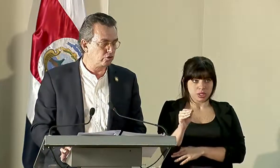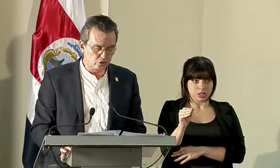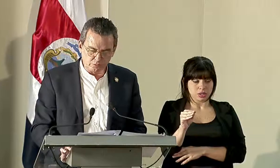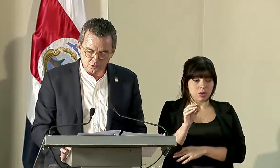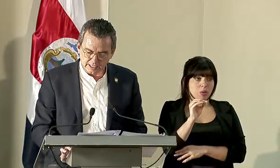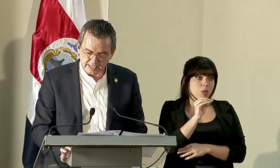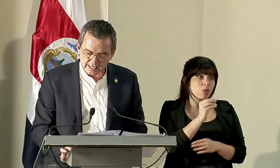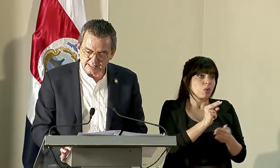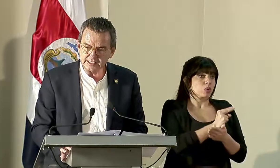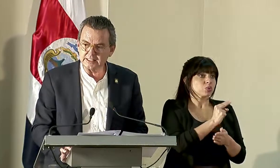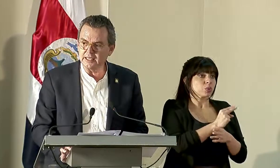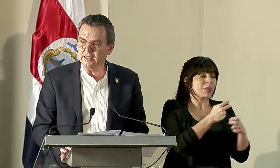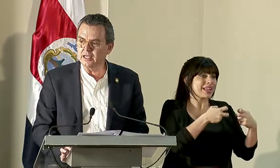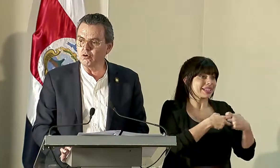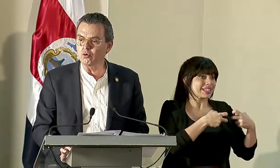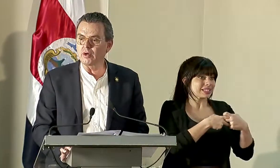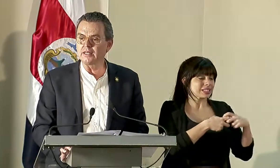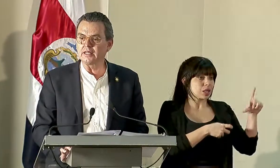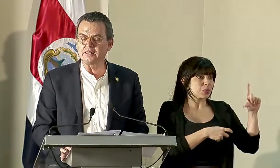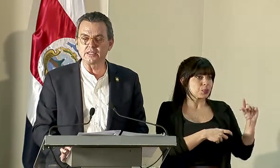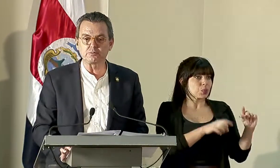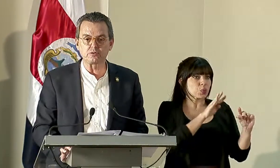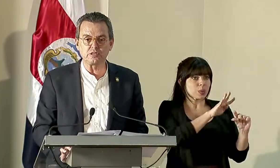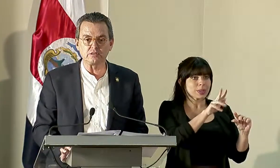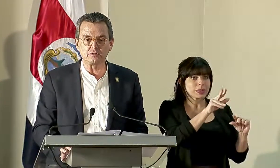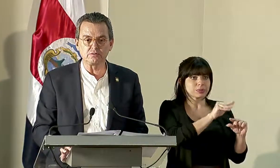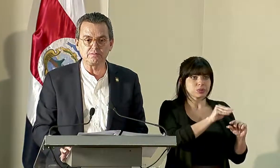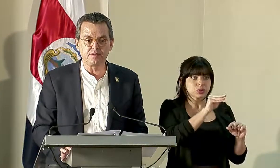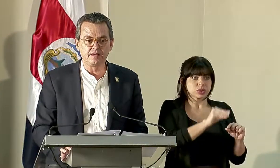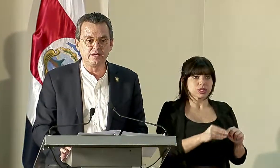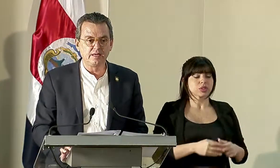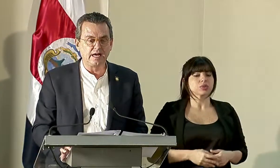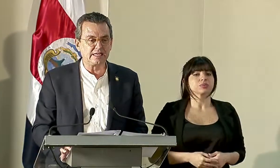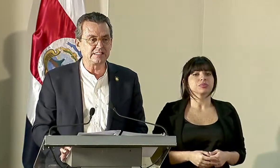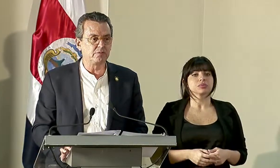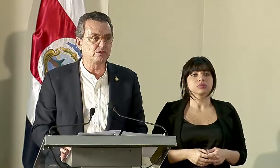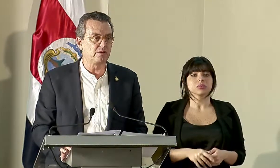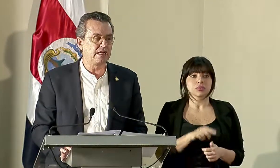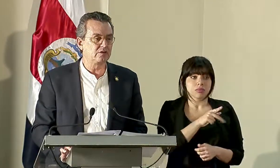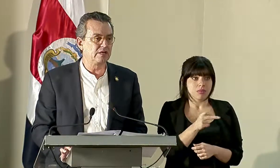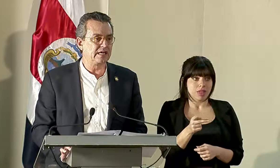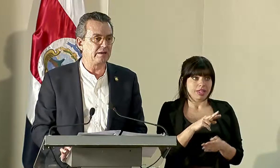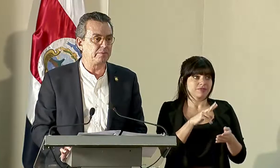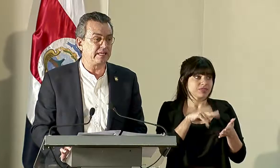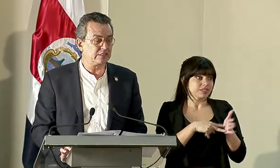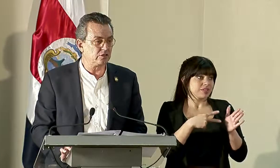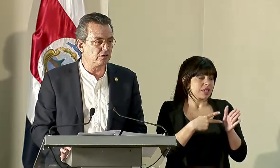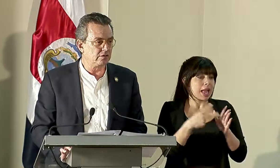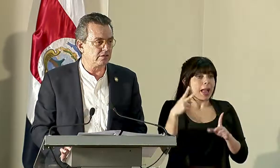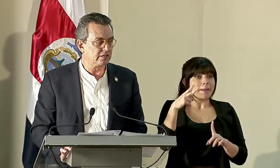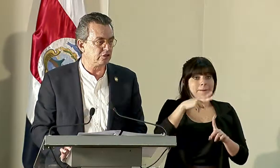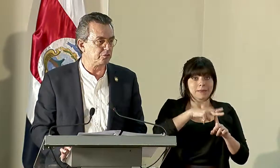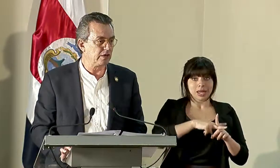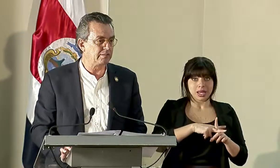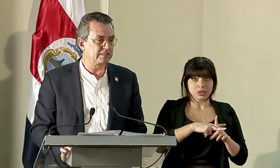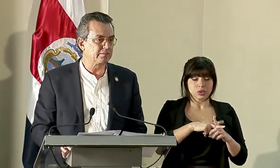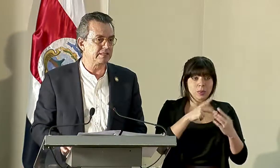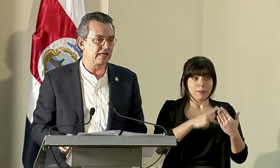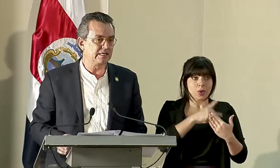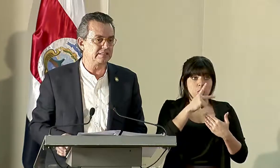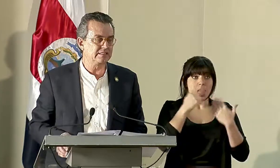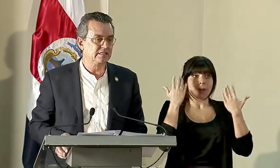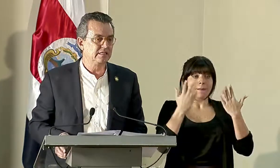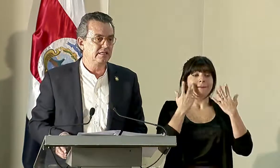o el consumo de electricidad en un 43%. Aquí estamos hablando de que la aplicación de los